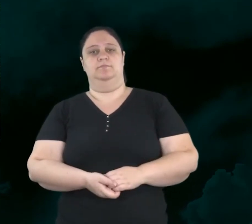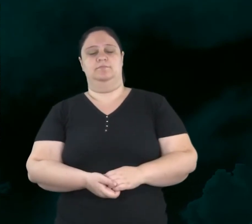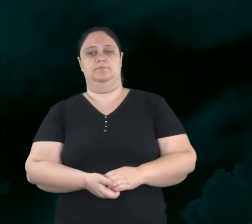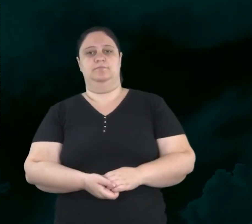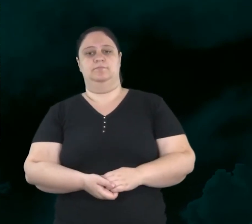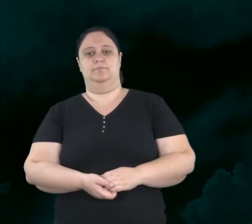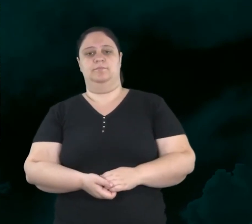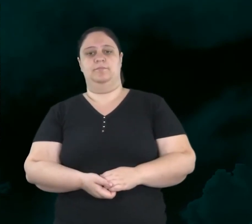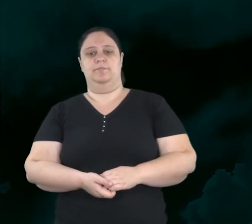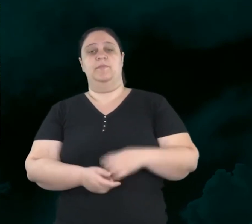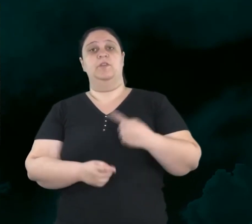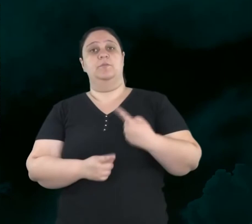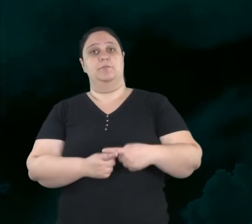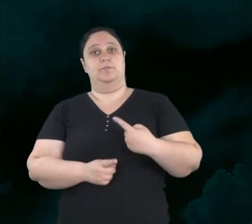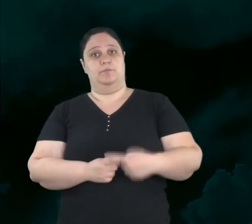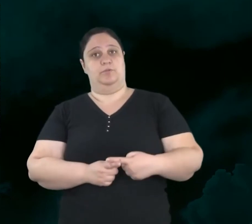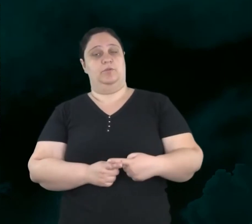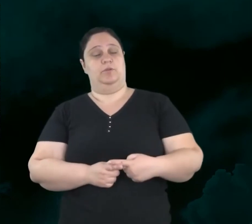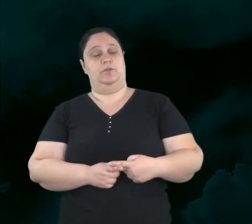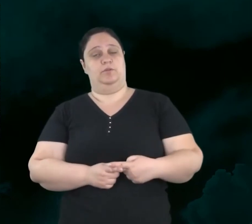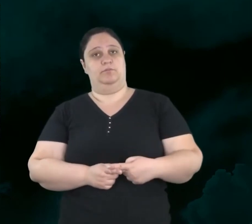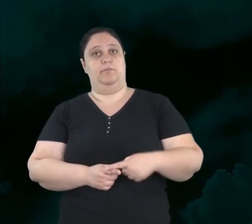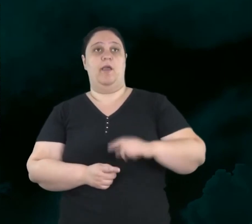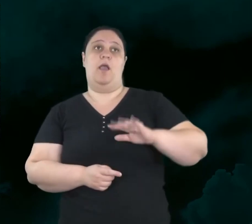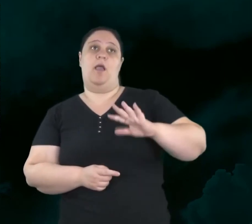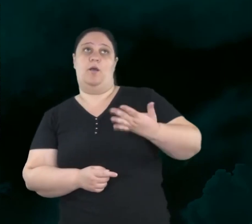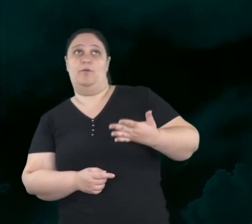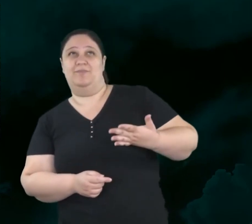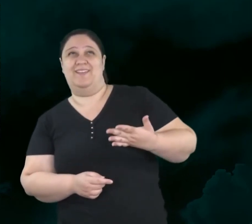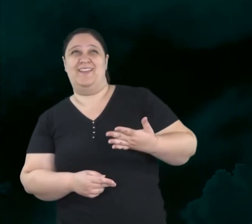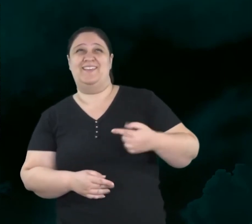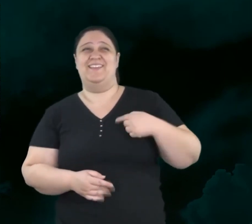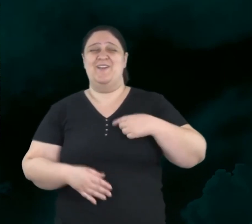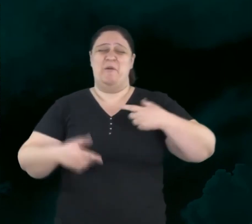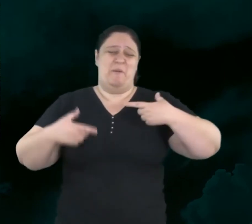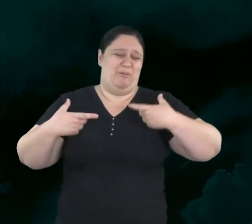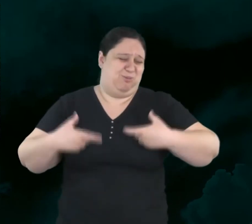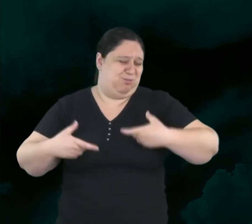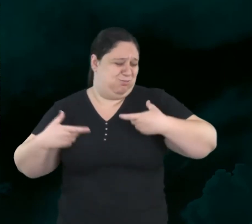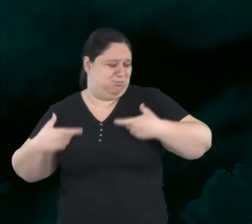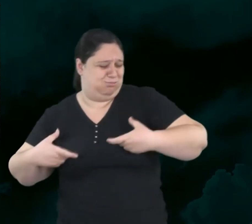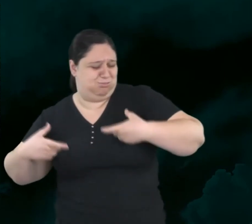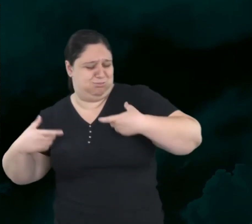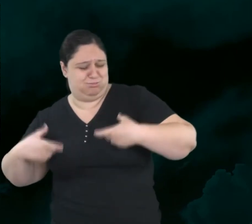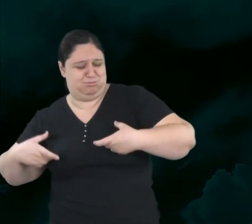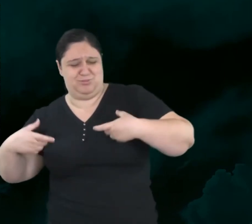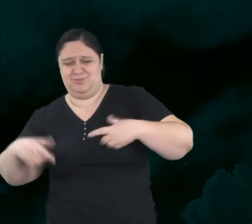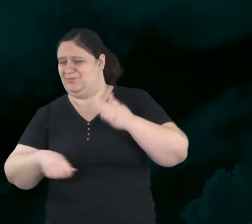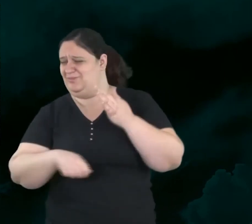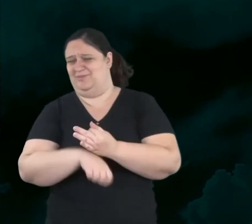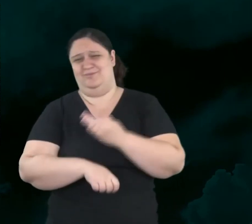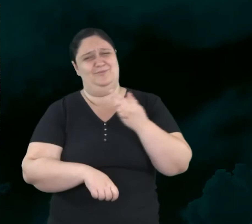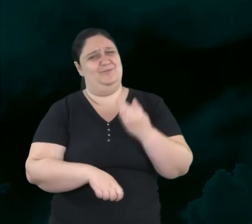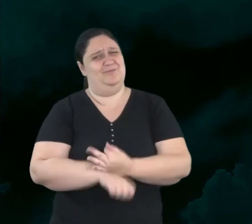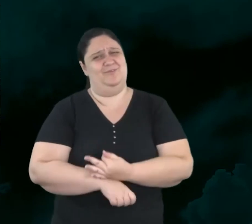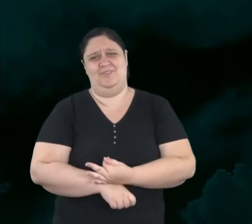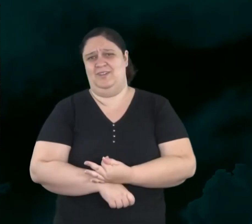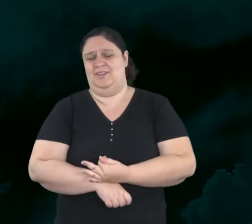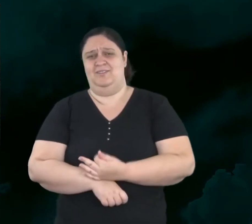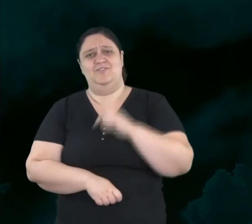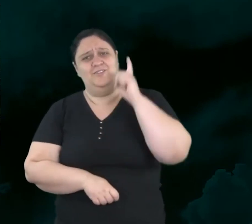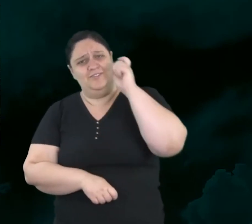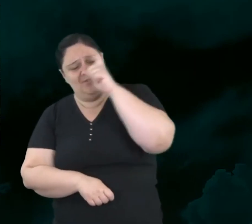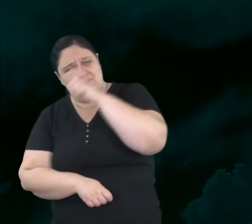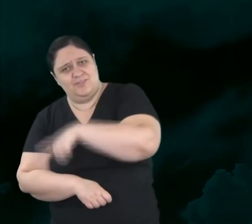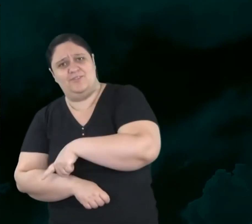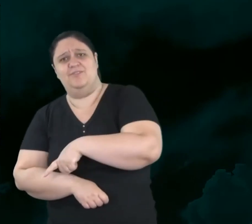Porque haverá tempo em que você estará afadigado. Talvez no meio da situação, no meio